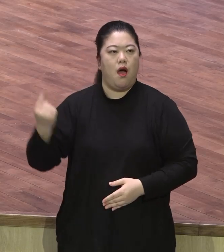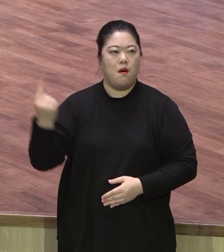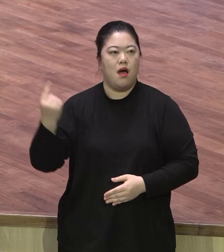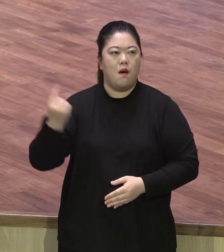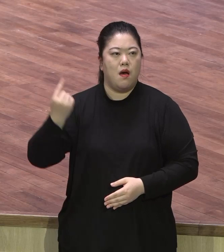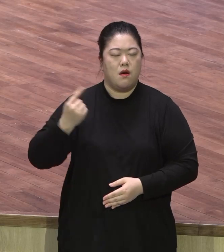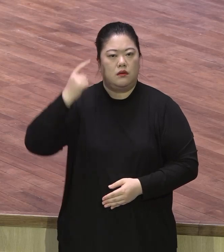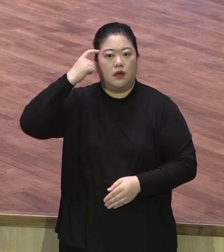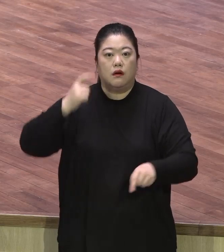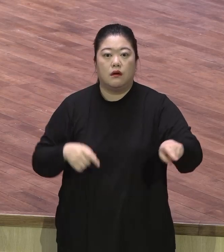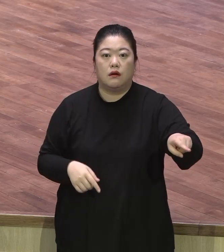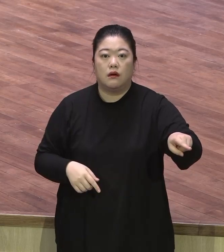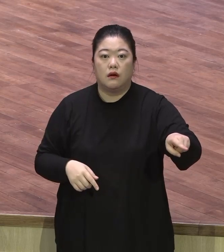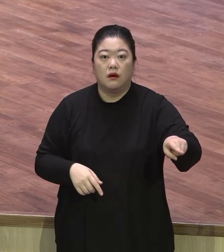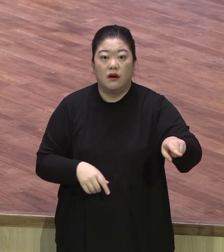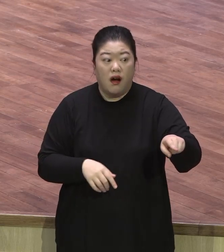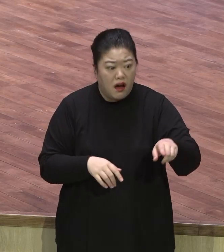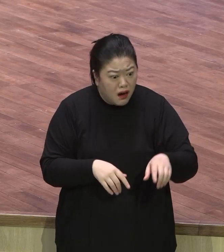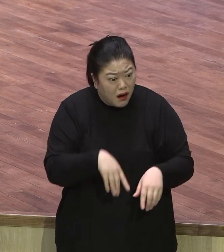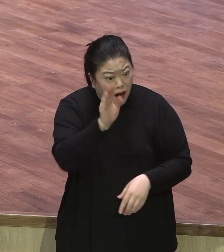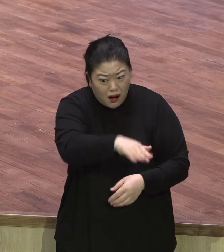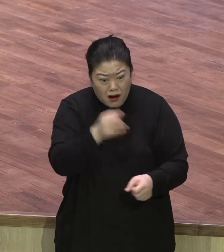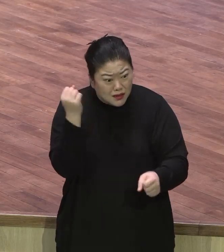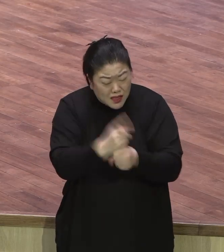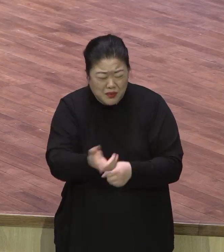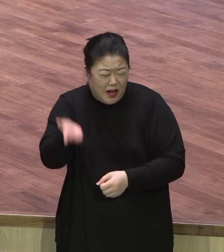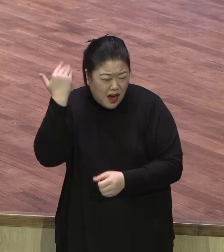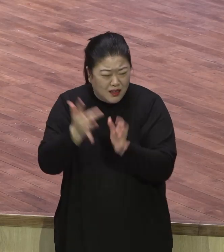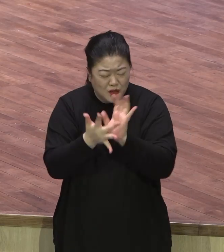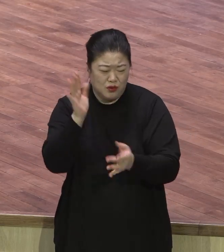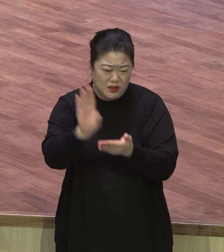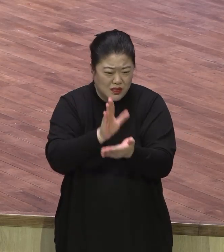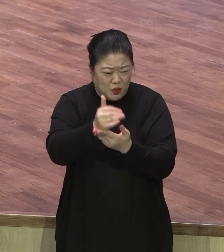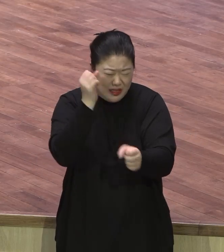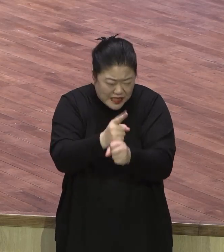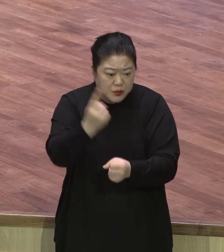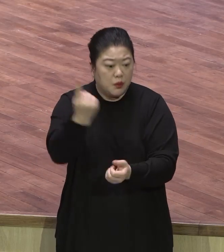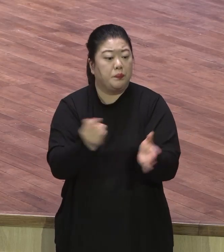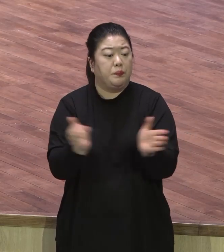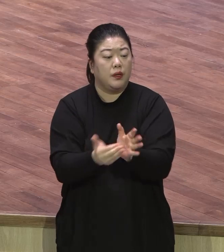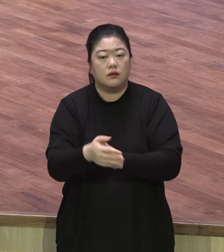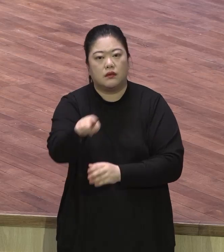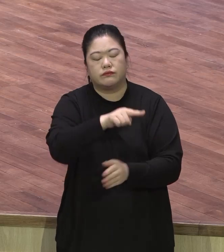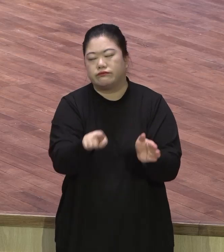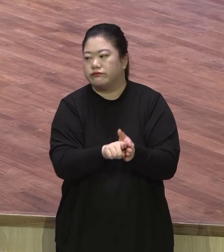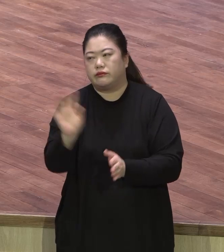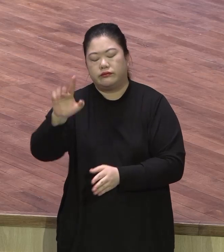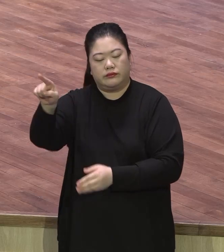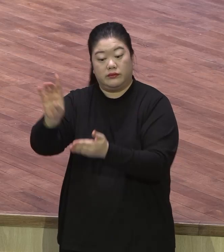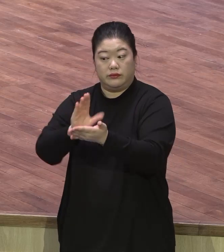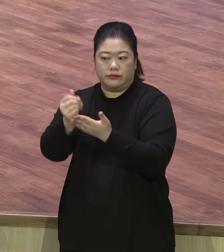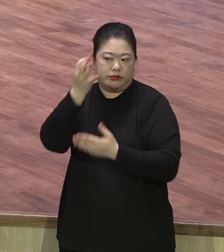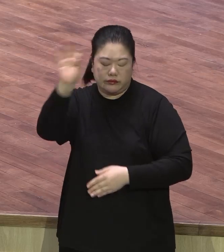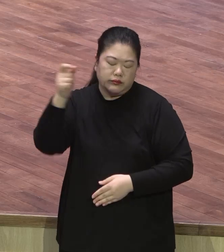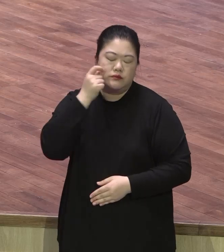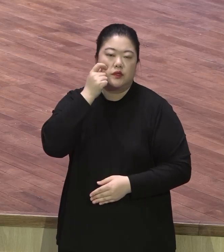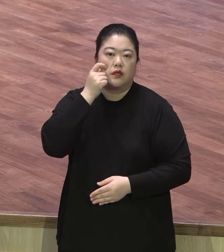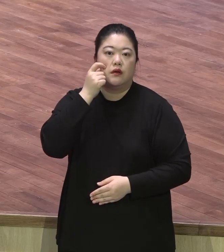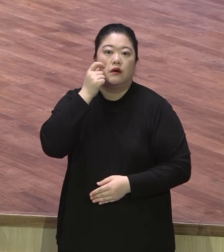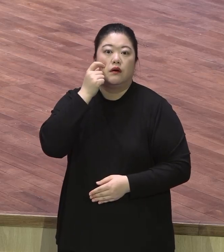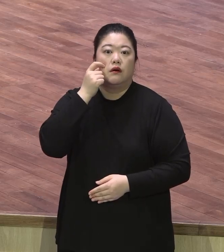그리 지금까지 고생해 구원 못 받아 구원자가 왔는데 교회를